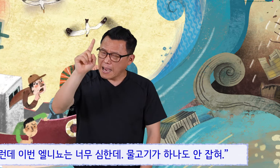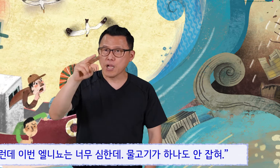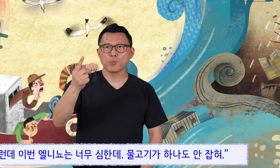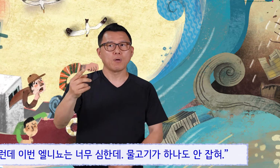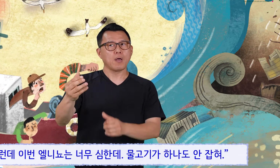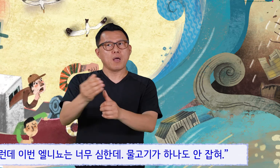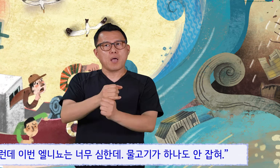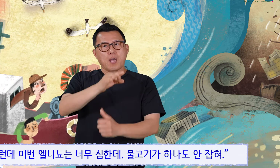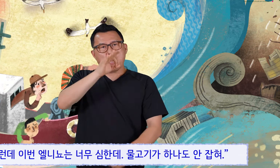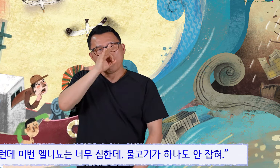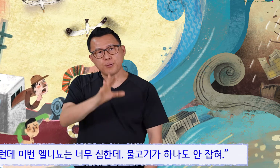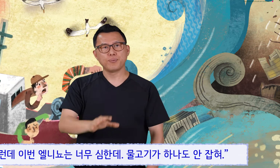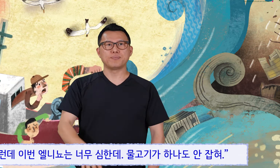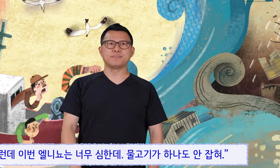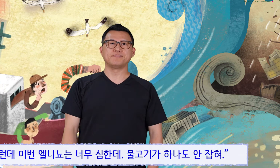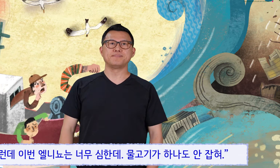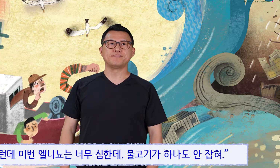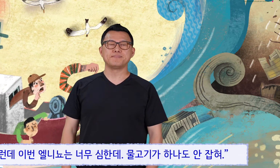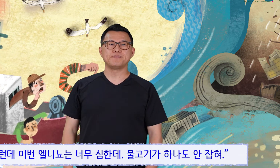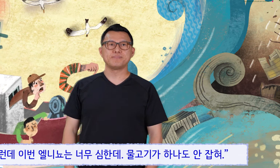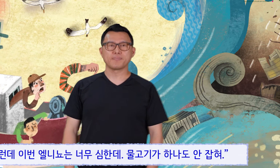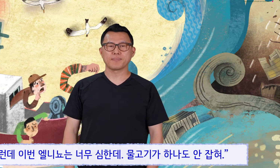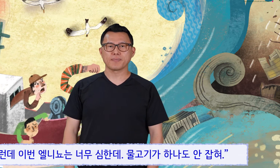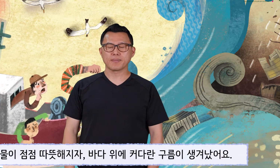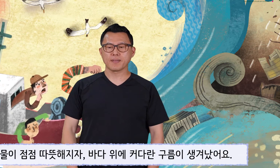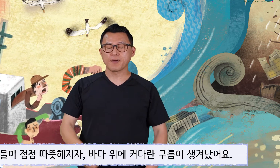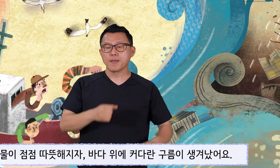물고기가 하나도 안 잡혀.